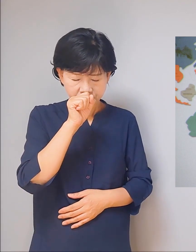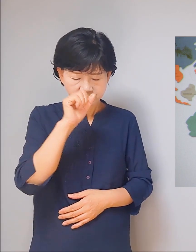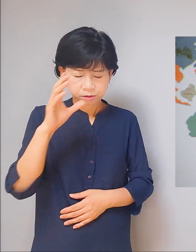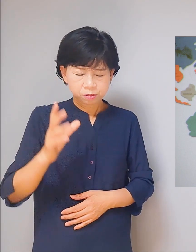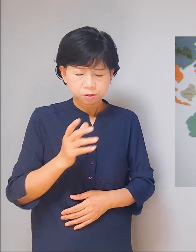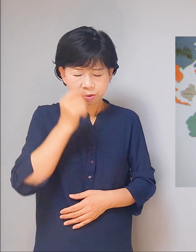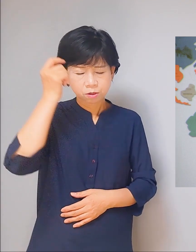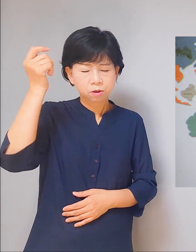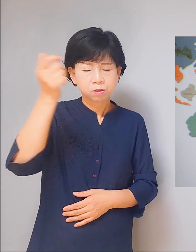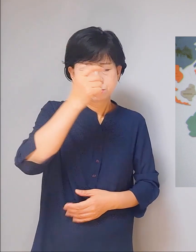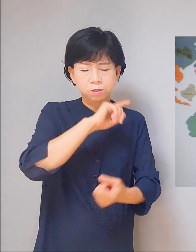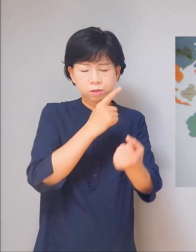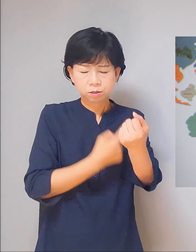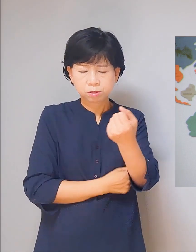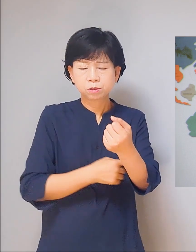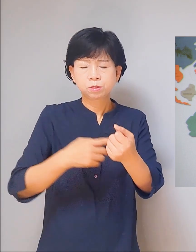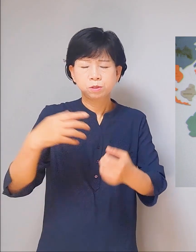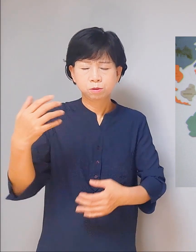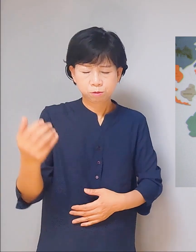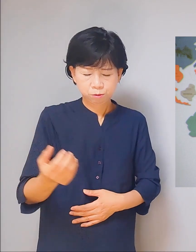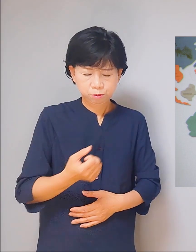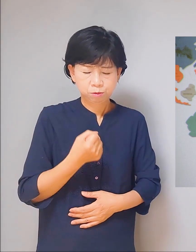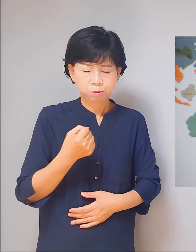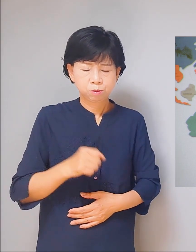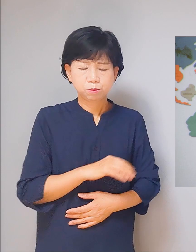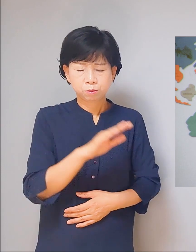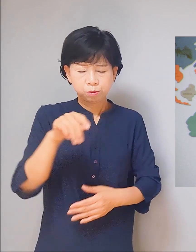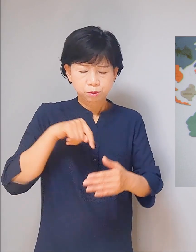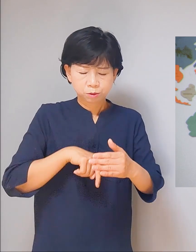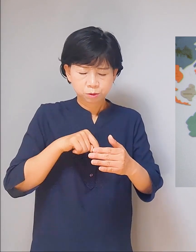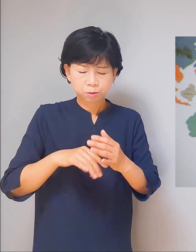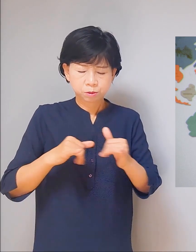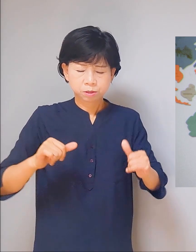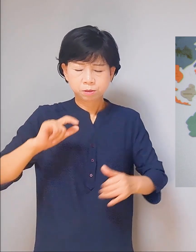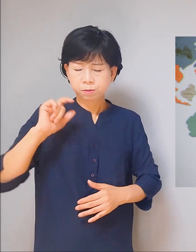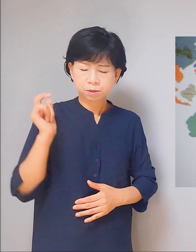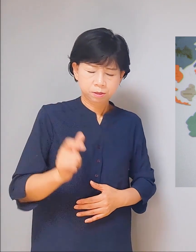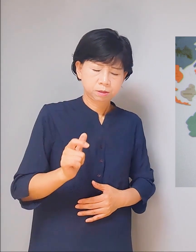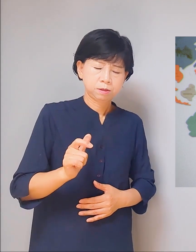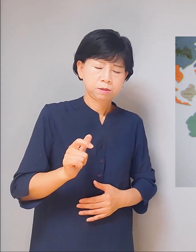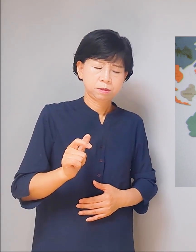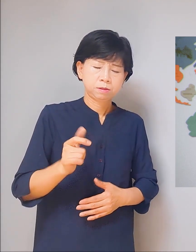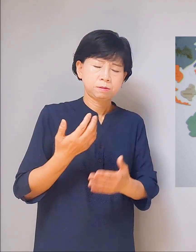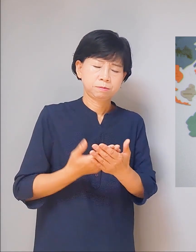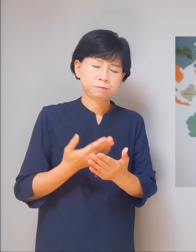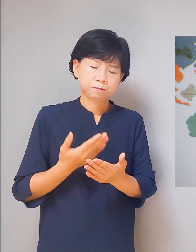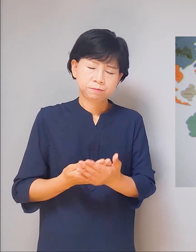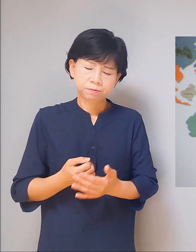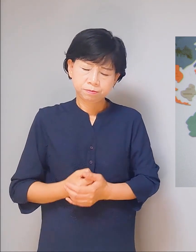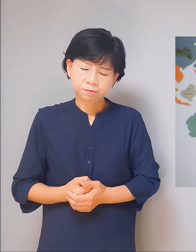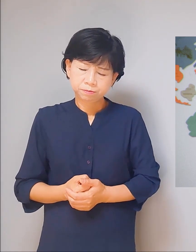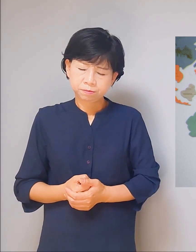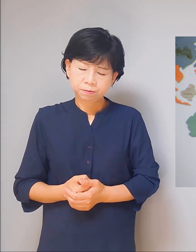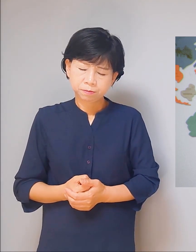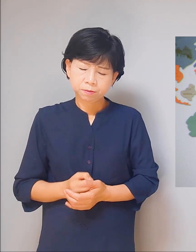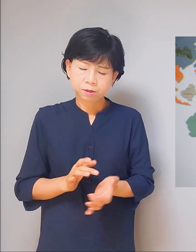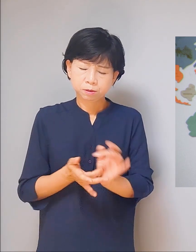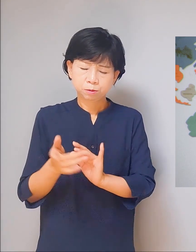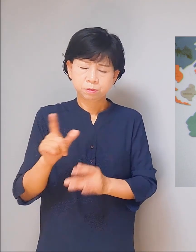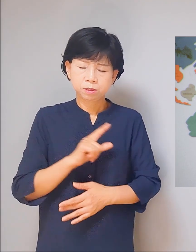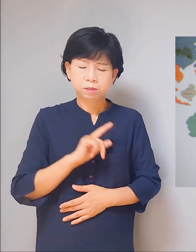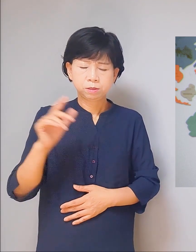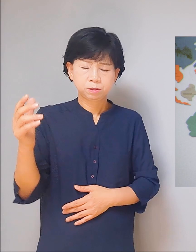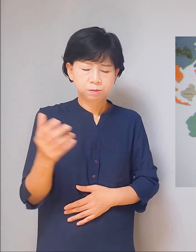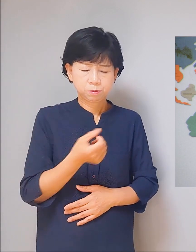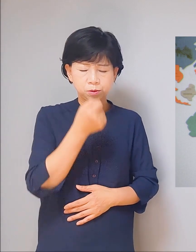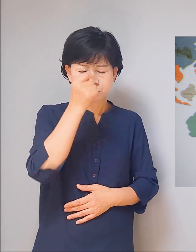성령의 능력으로 말미암아 우리의 속사람이 더욱 강건해질 수 있게 하여 주시옵소서. 예수님의